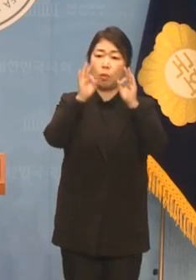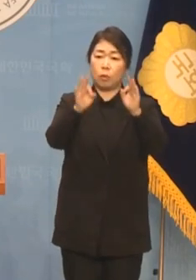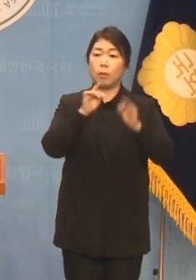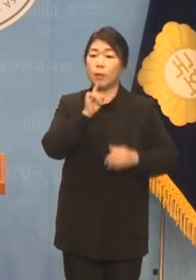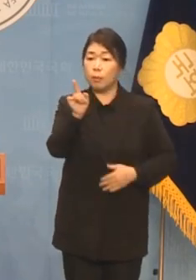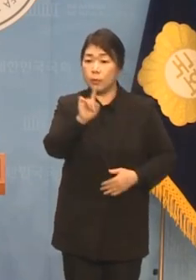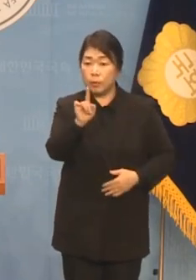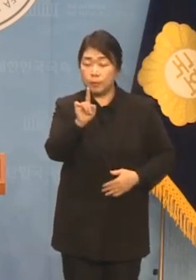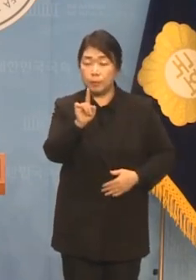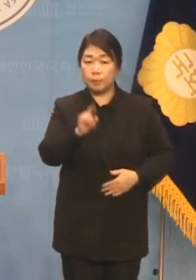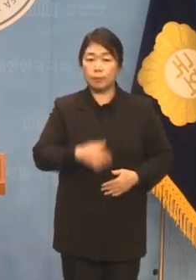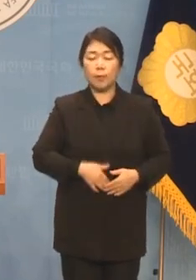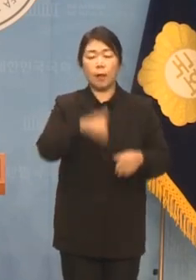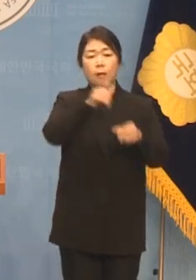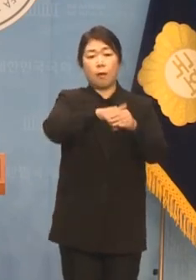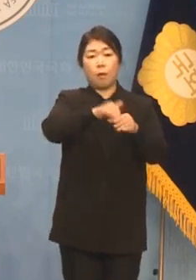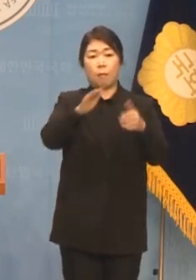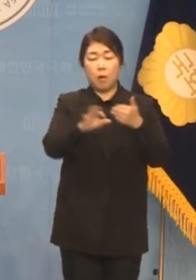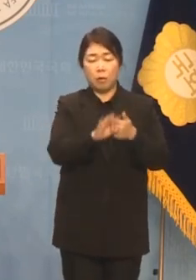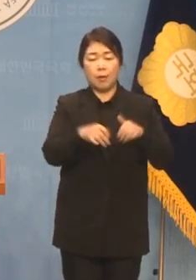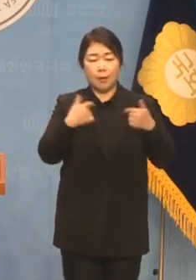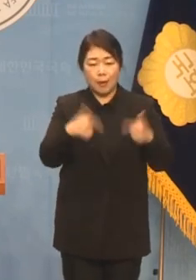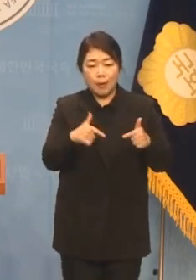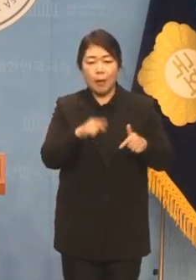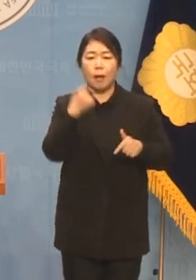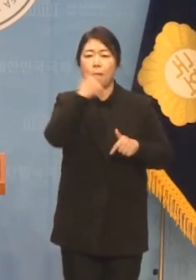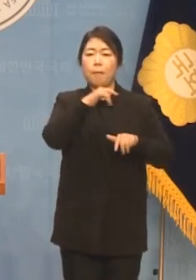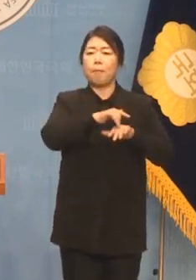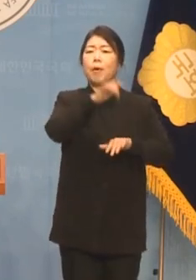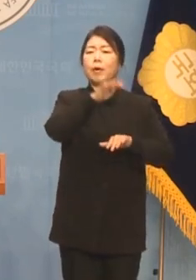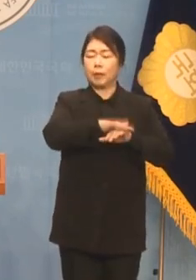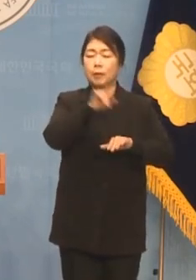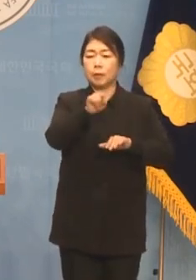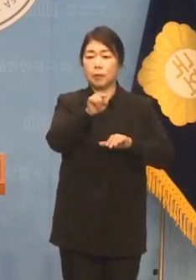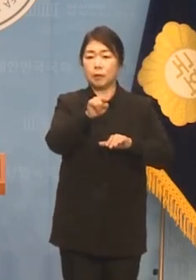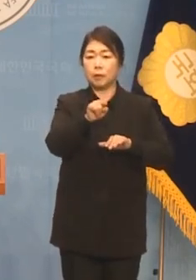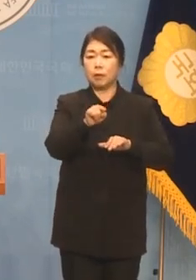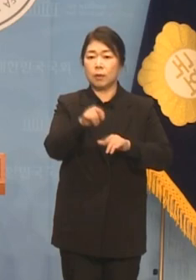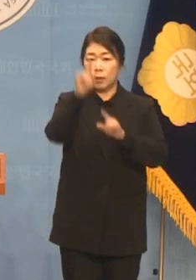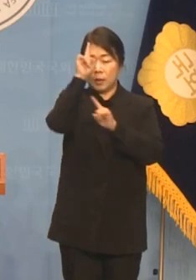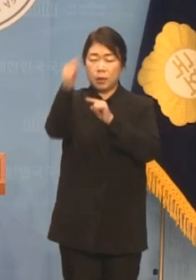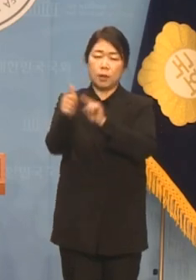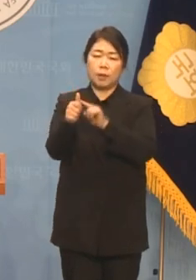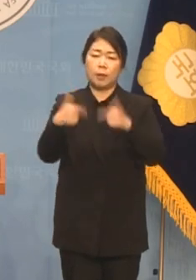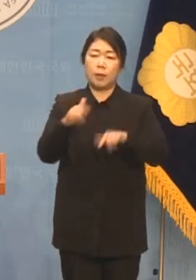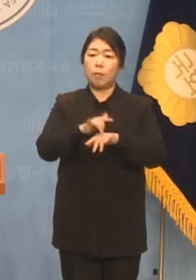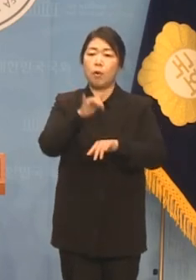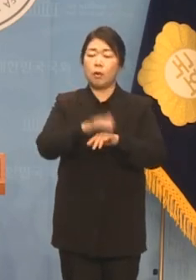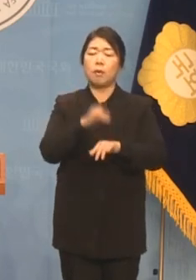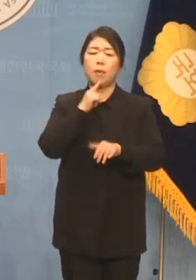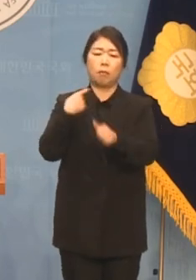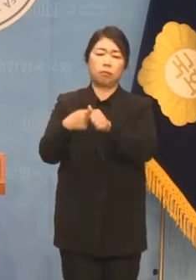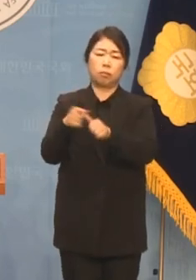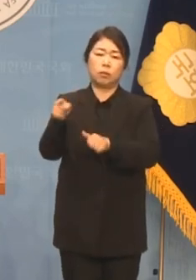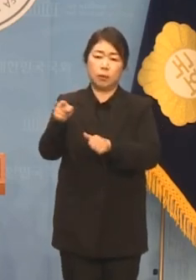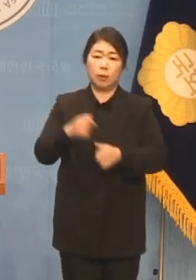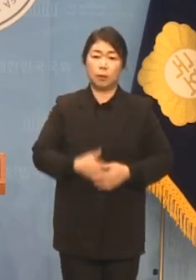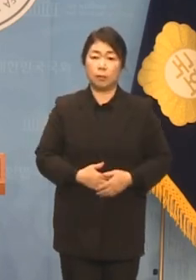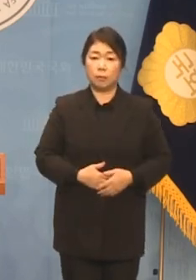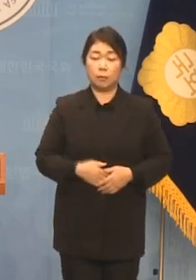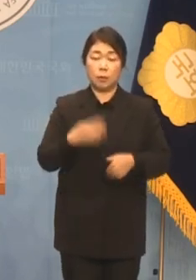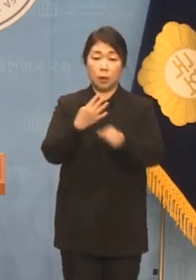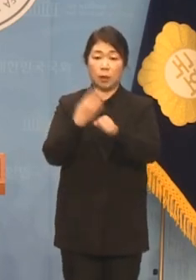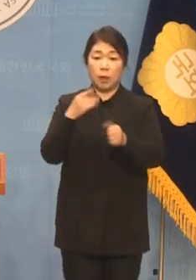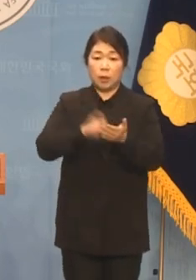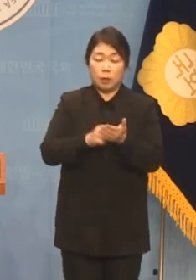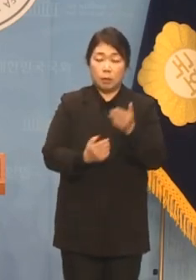두고 선거만 되면 나오는 그 양반의 오랜 버릇이라고 혹평했습니다 4년 전 긴급재난